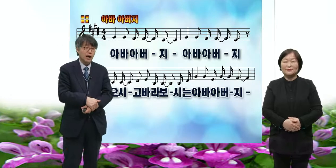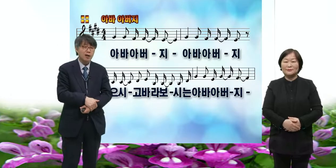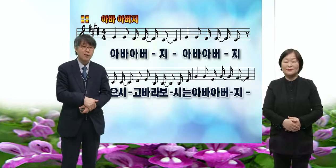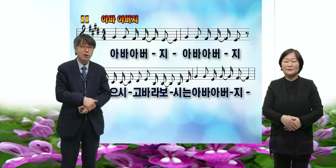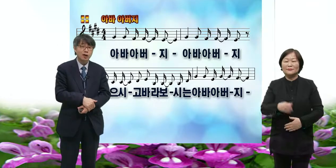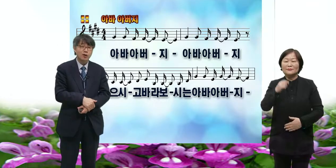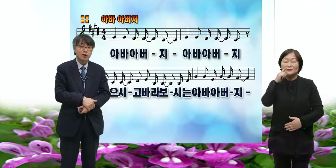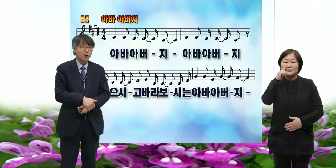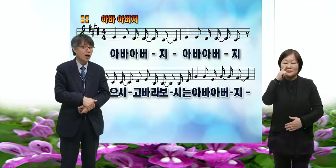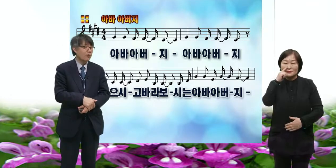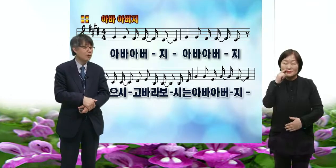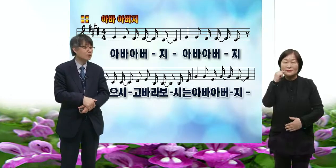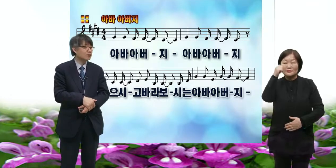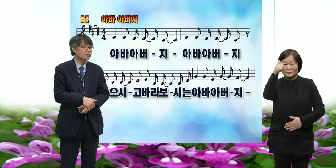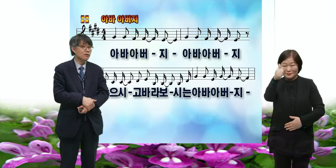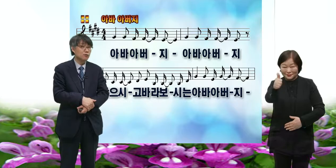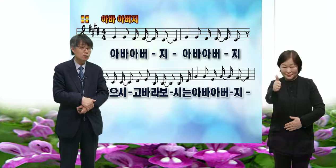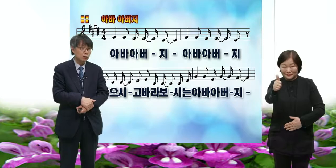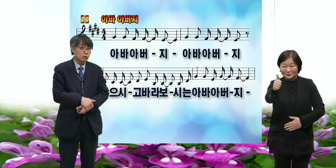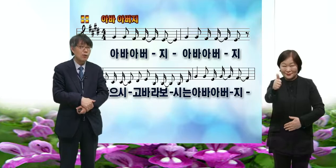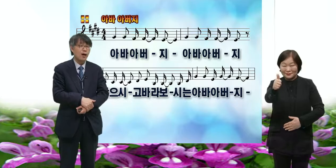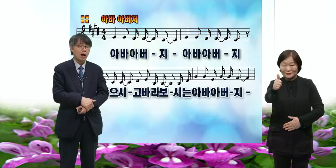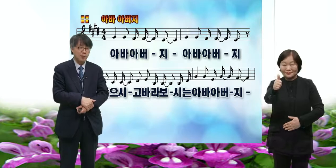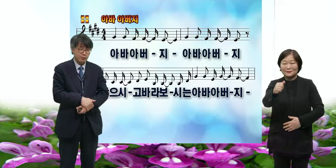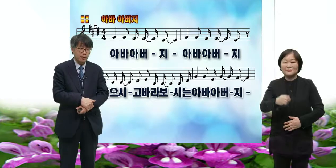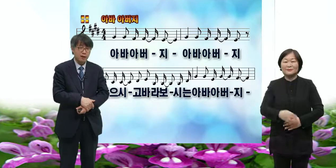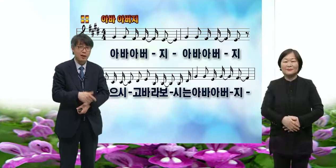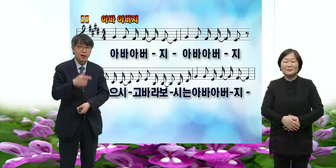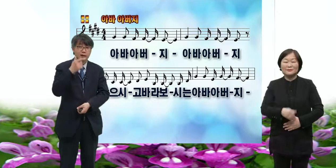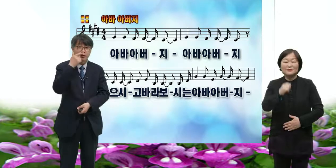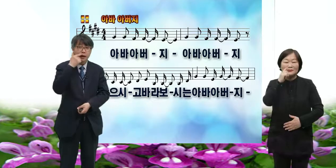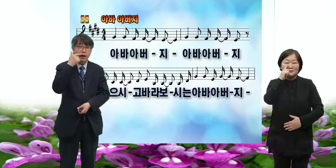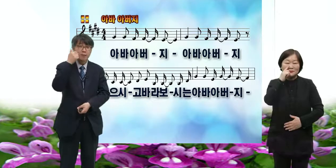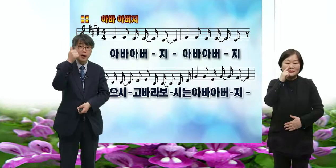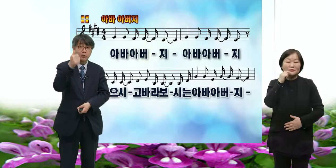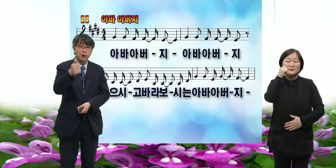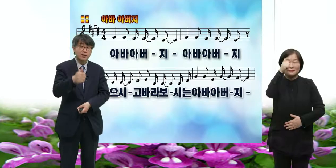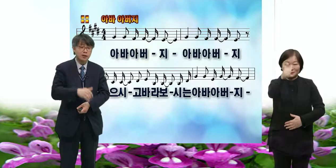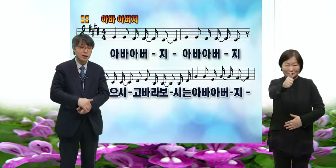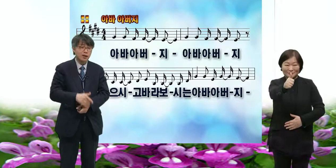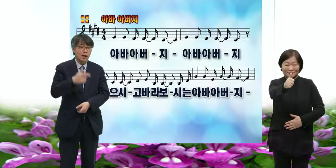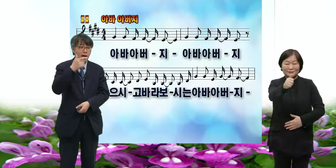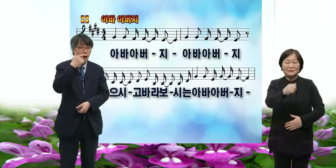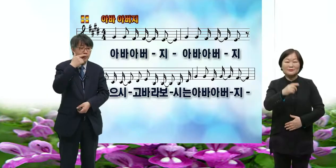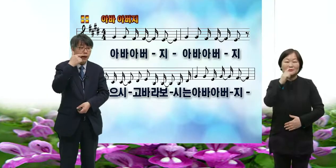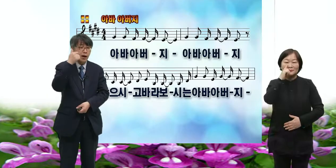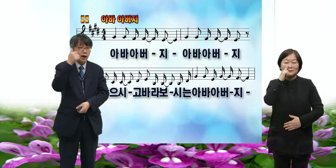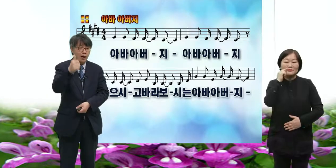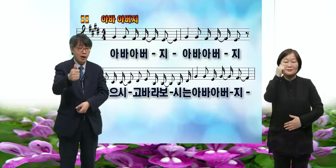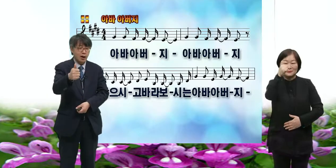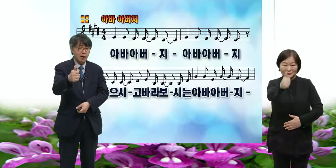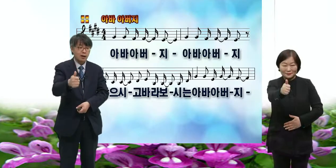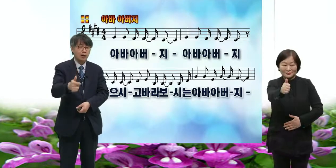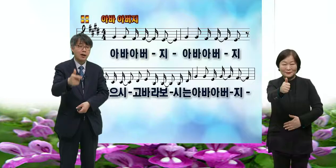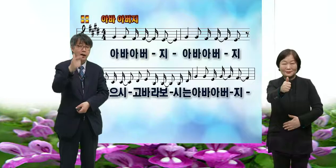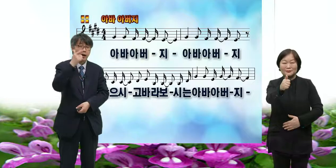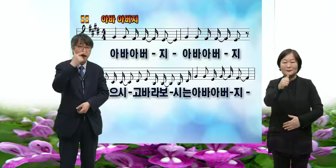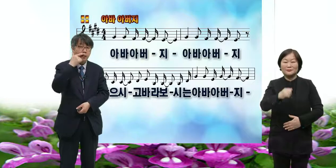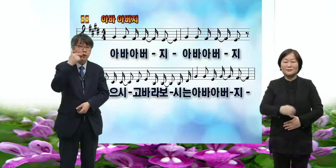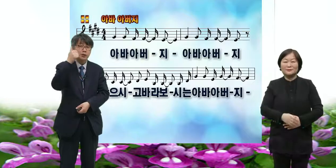아바는 뭘까요? 아바는 수어로 아빠입니다. 네, 아빠 똑같습니다. 아빠,